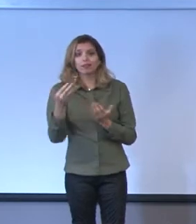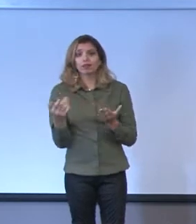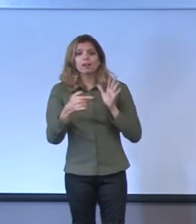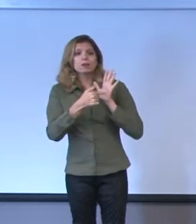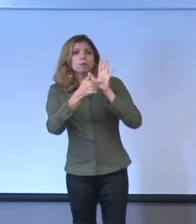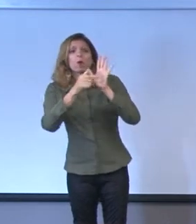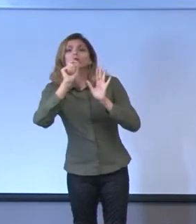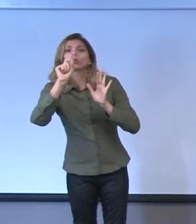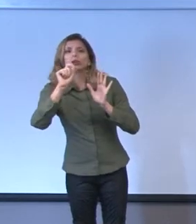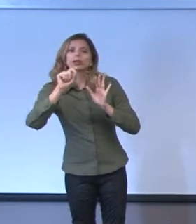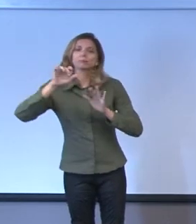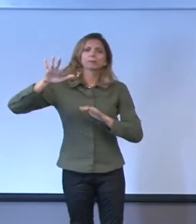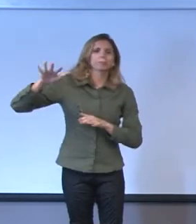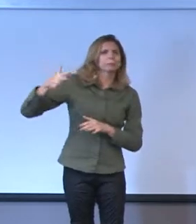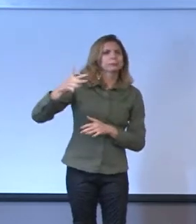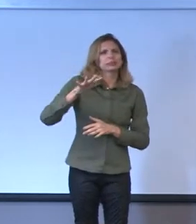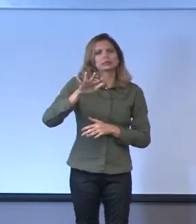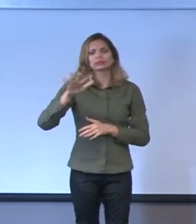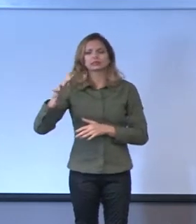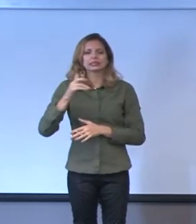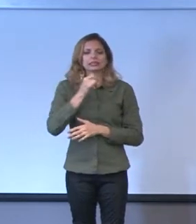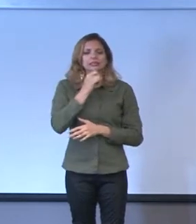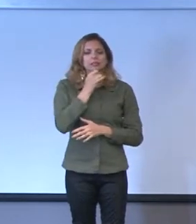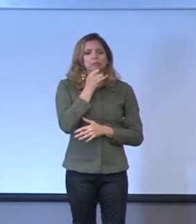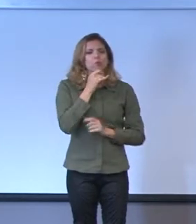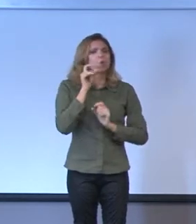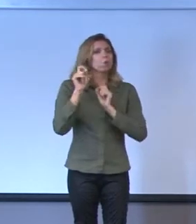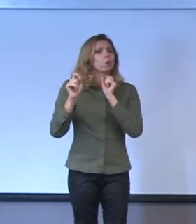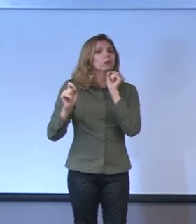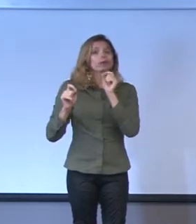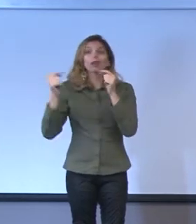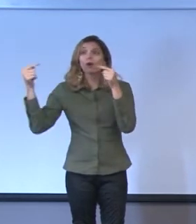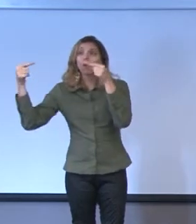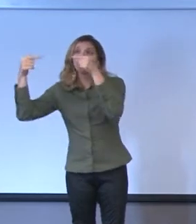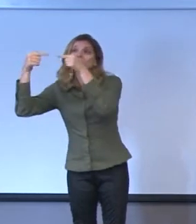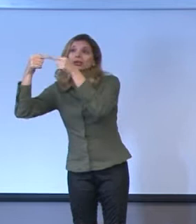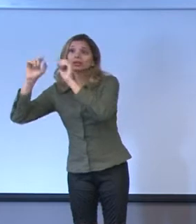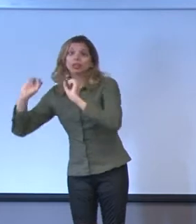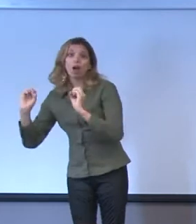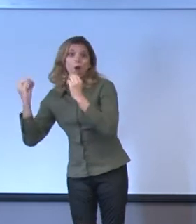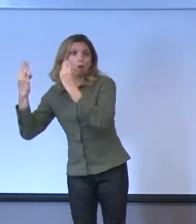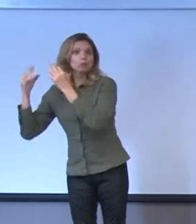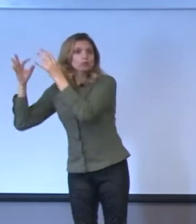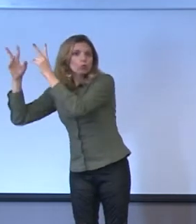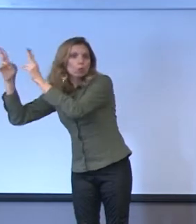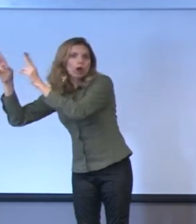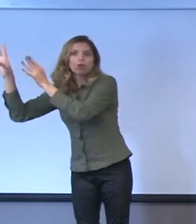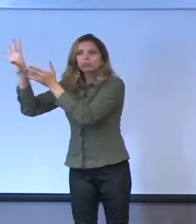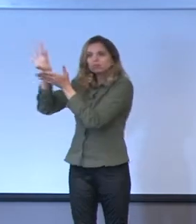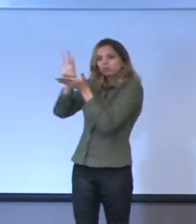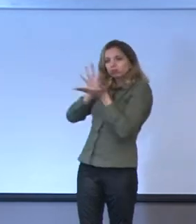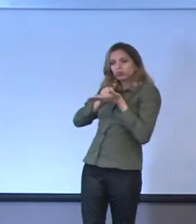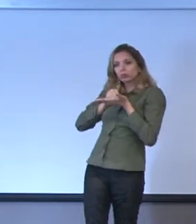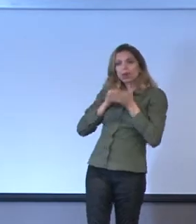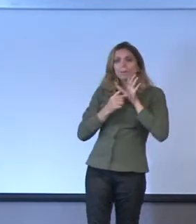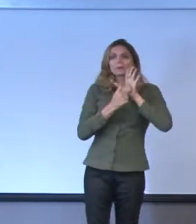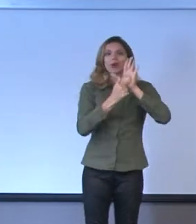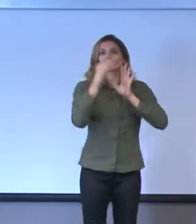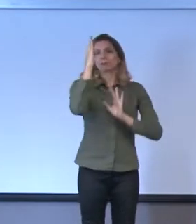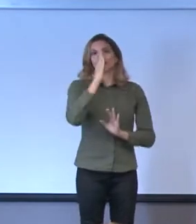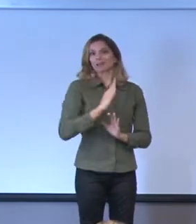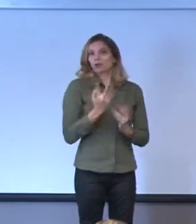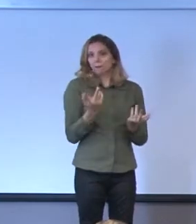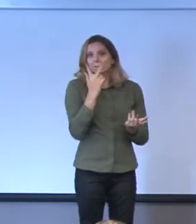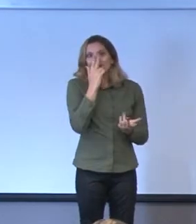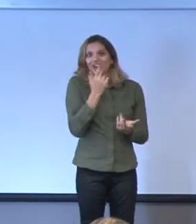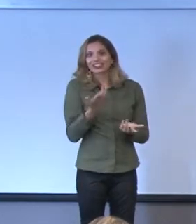diz mais ou menos, né, o que está na Convenção dos Direitos da ONU, mas com essa cara de